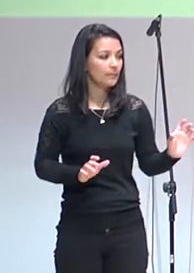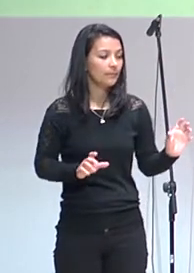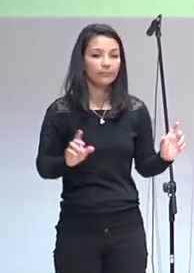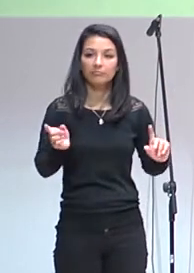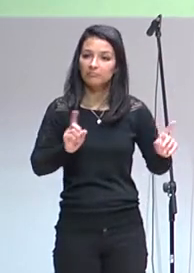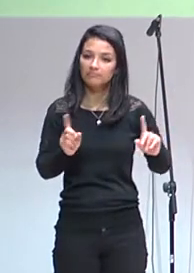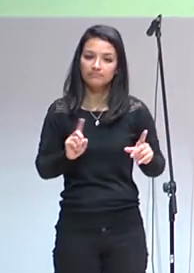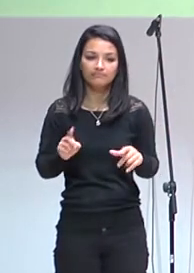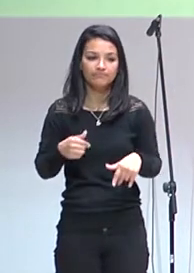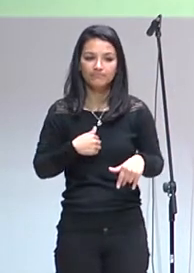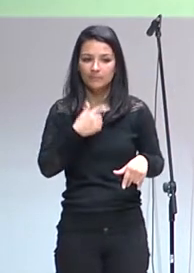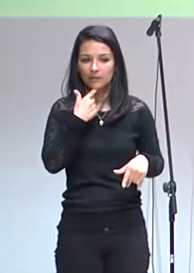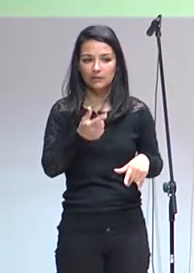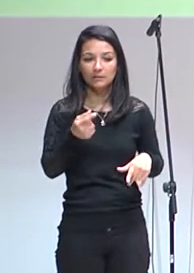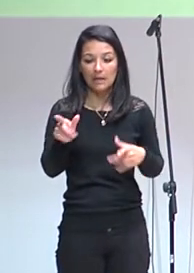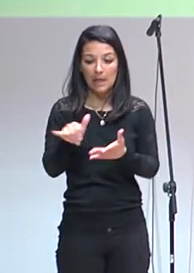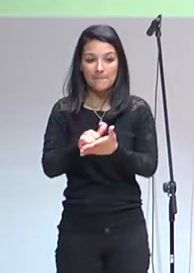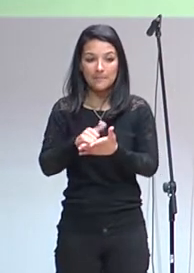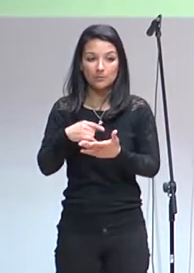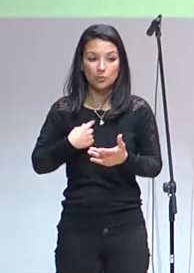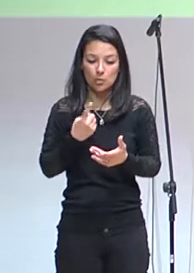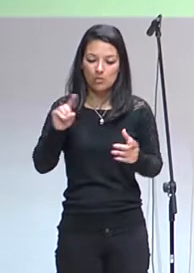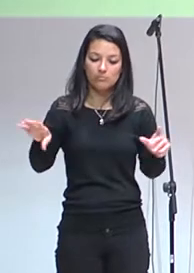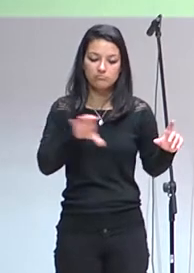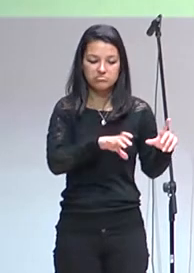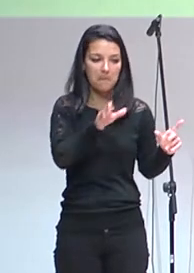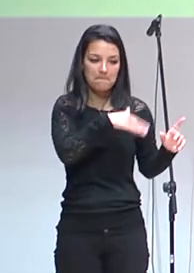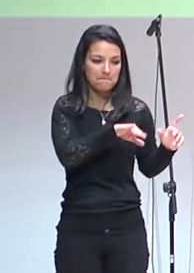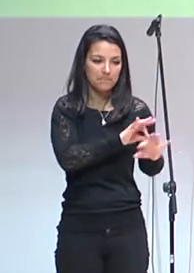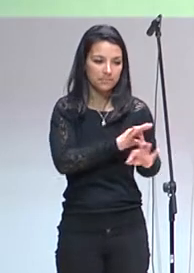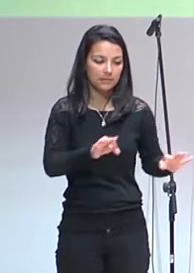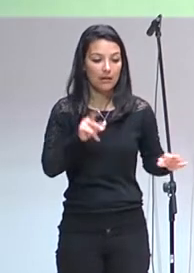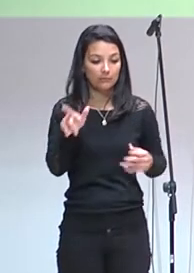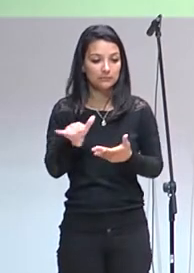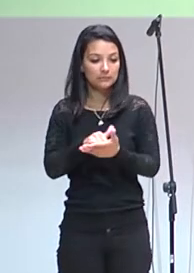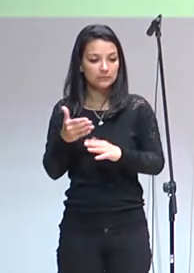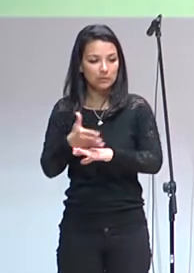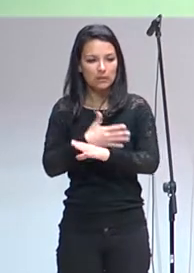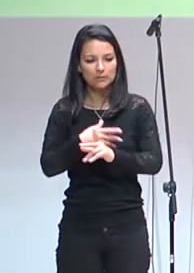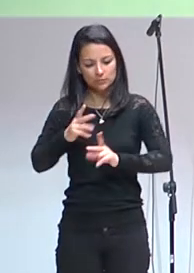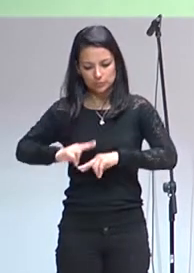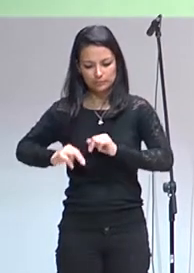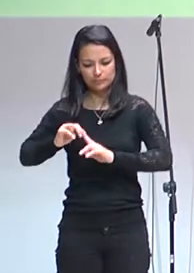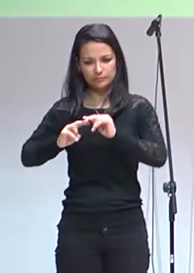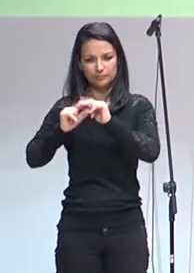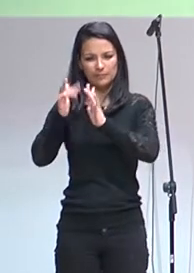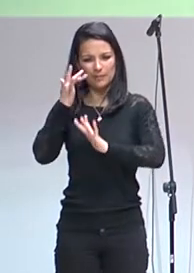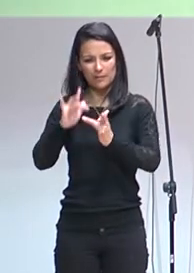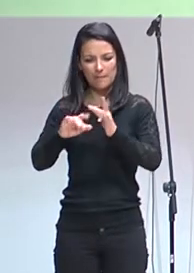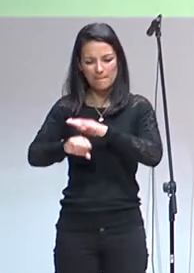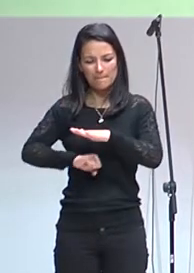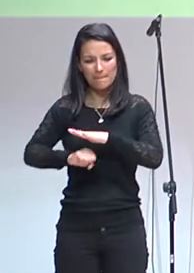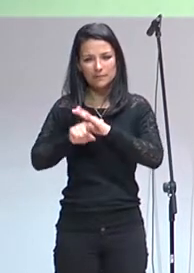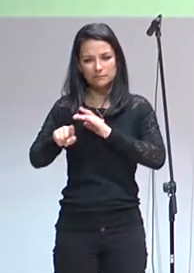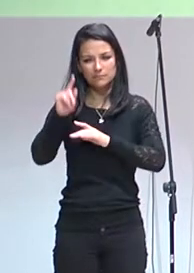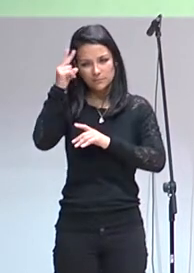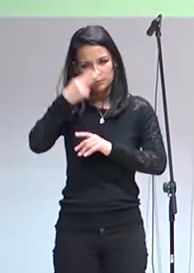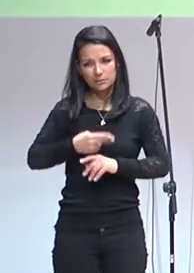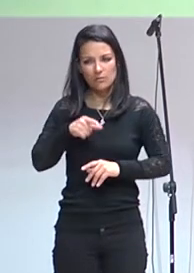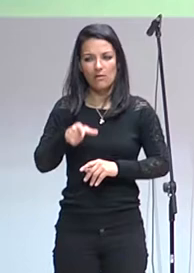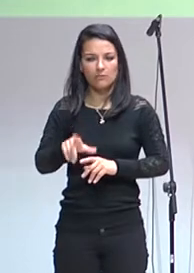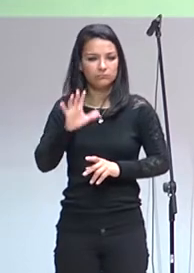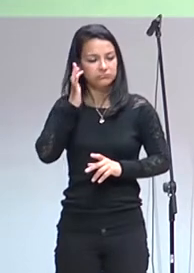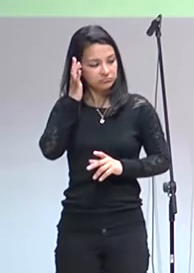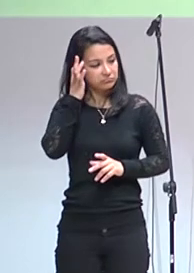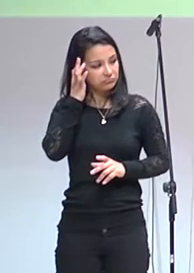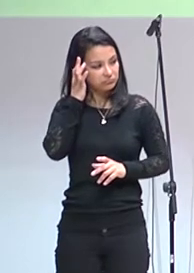no, coloquémoslo ahí. Entonces, reconstruir eso sobre esa base de la historia nos lleva, pues, a ubicarnos, ¿no?,